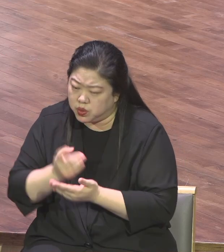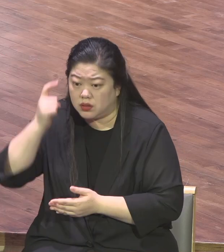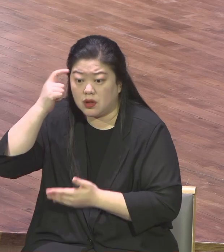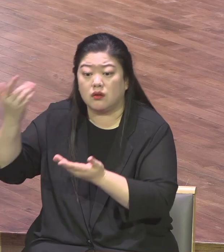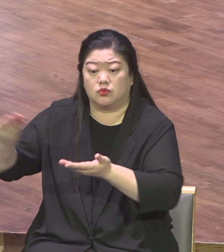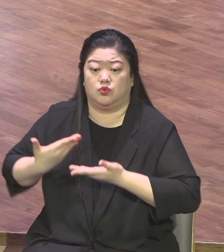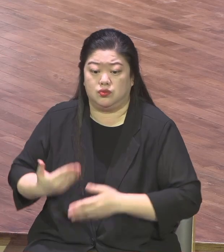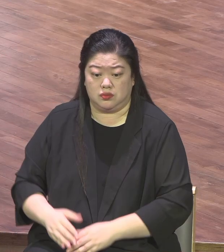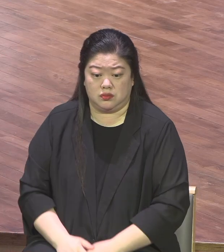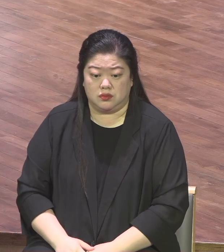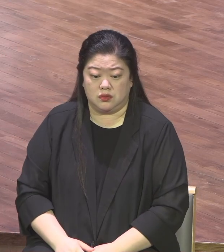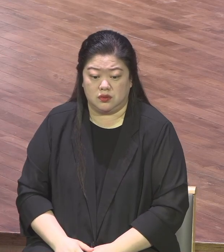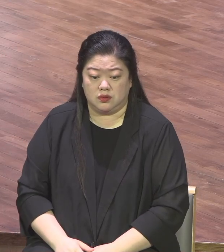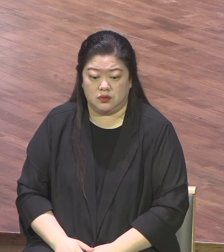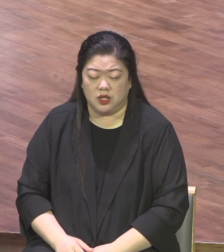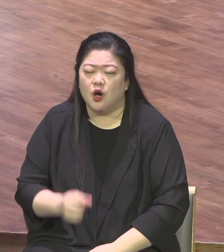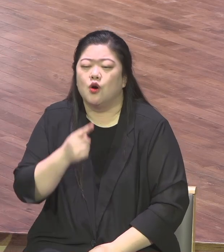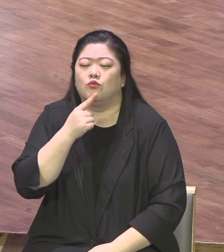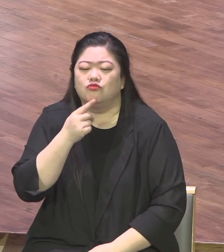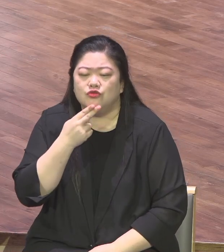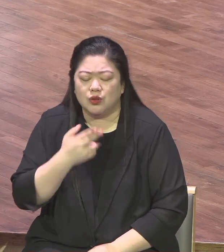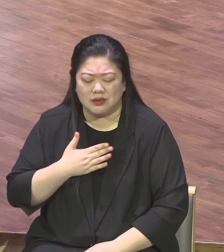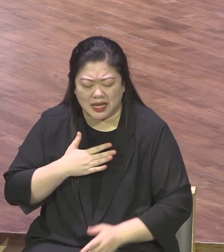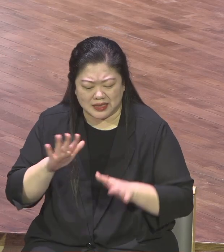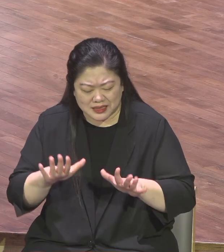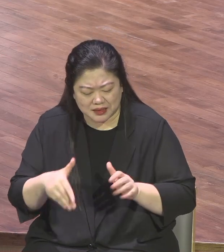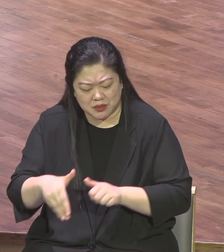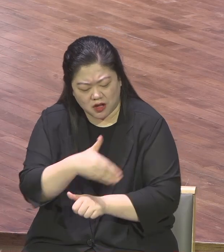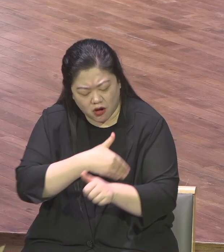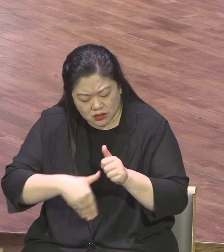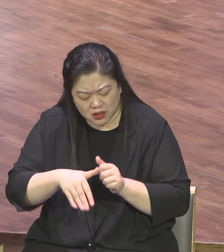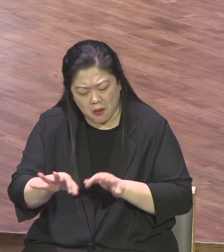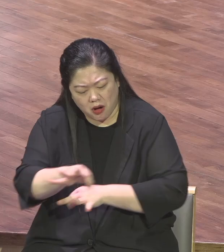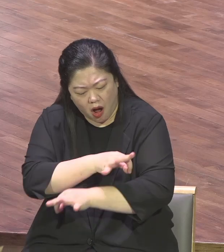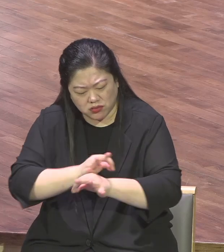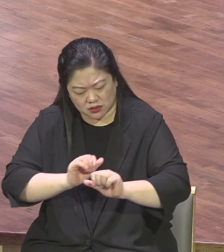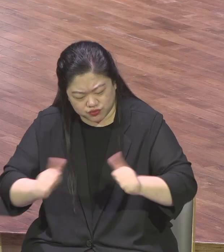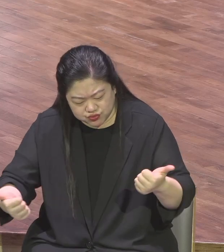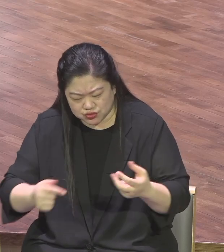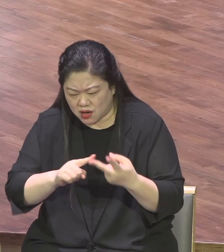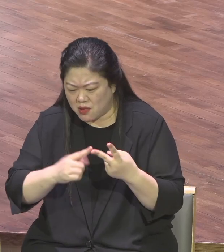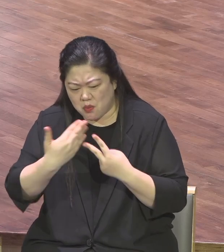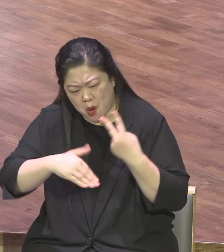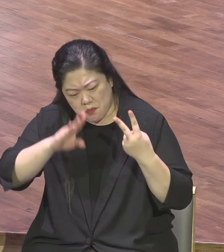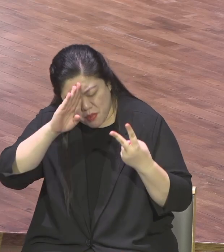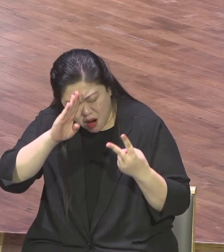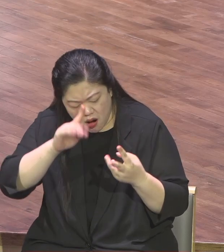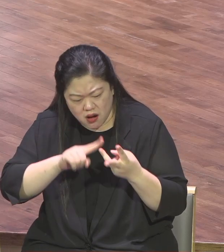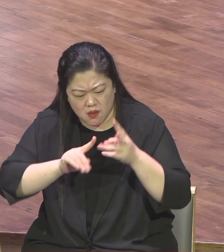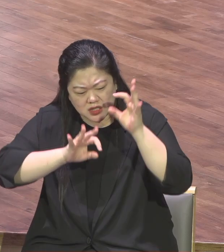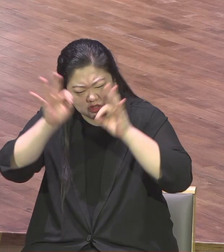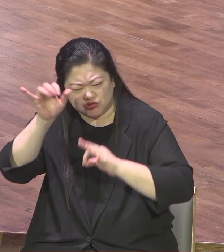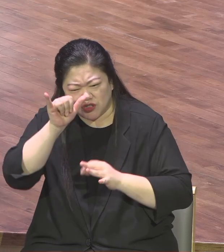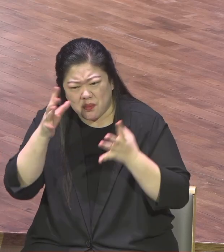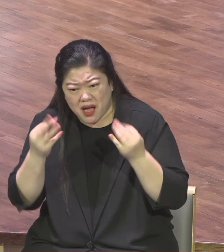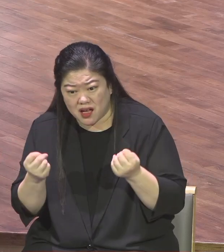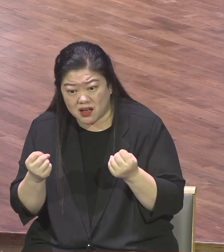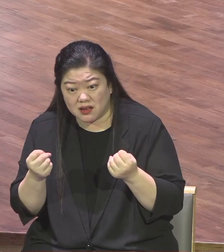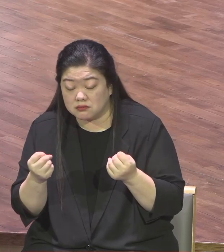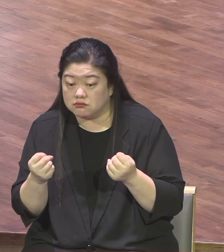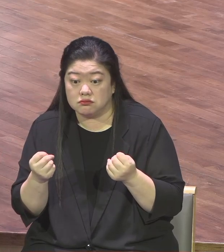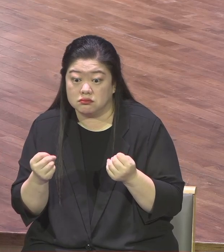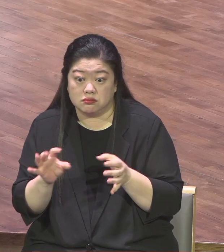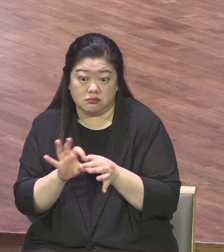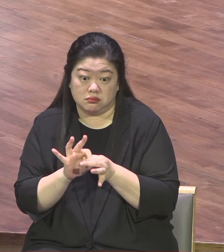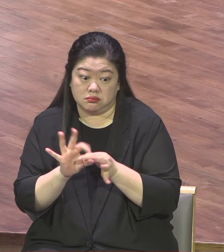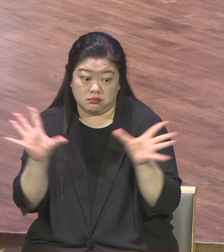실패해서, 세상적으로 내가 믿음으로 살지 못해서 내가 아프고 여러 가지 힘든 일이 있지만은 환경 상관없이